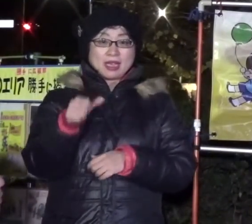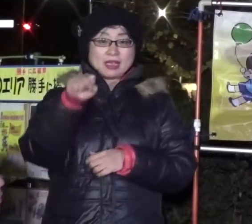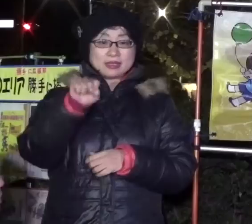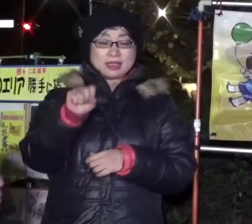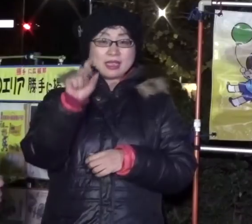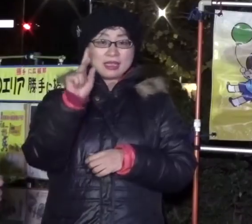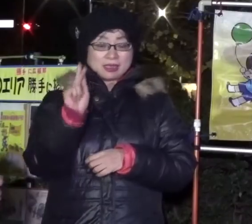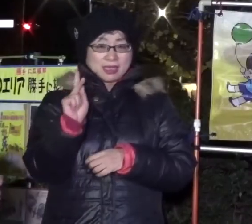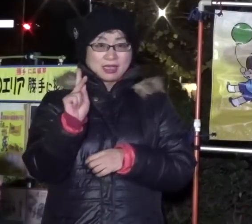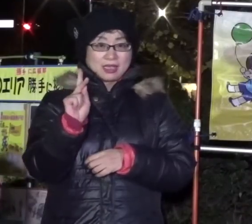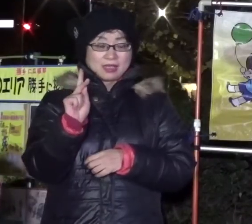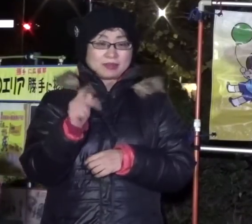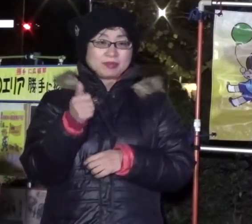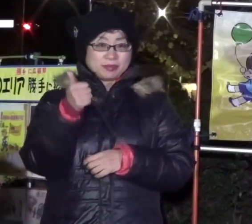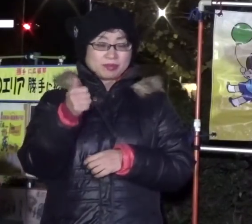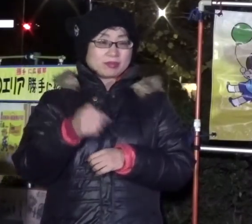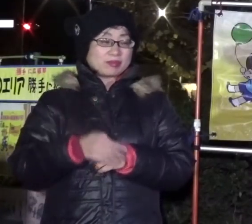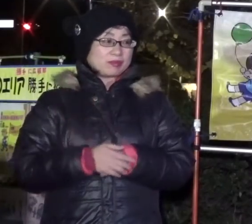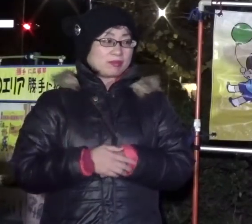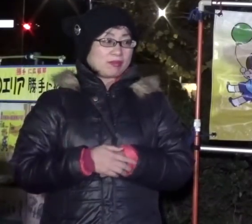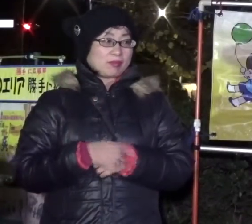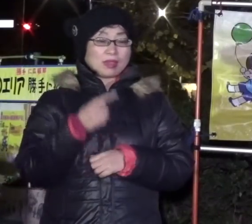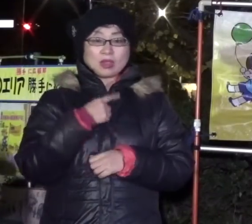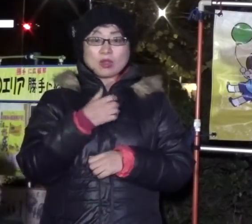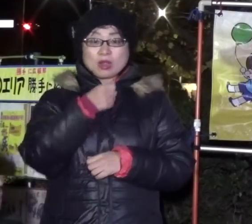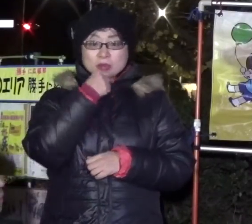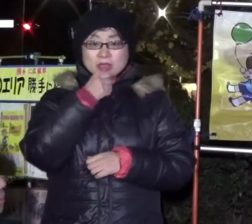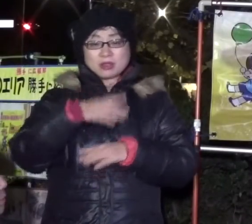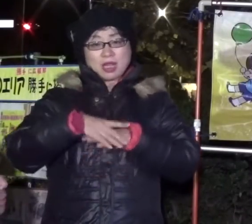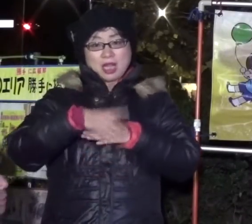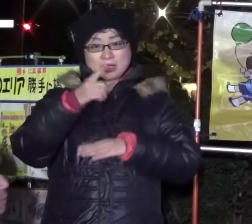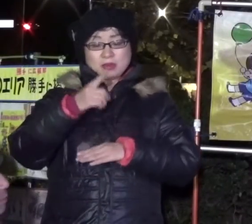このスピーチの場に立つのは初めてですが、